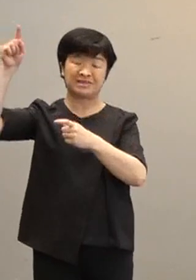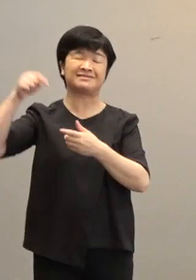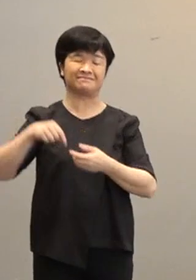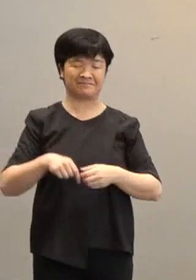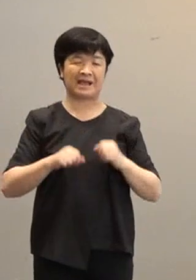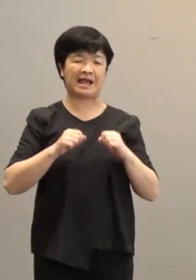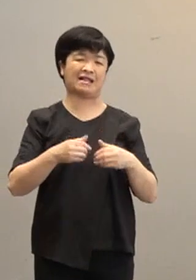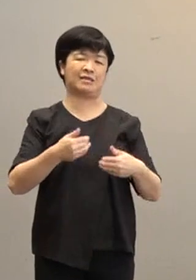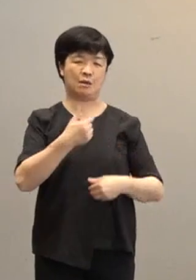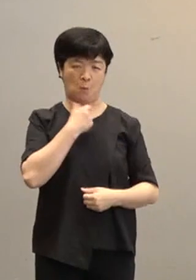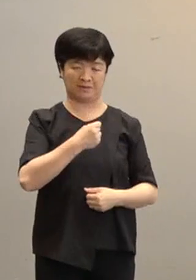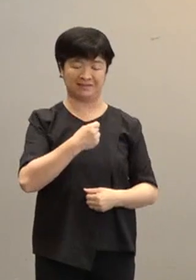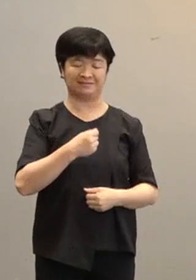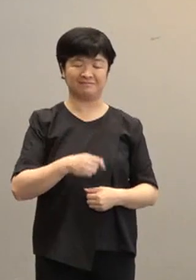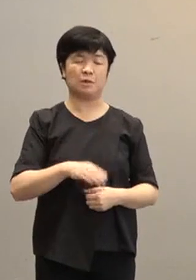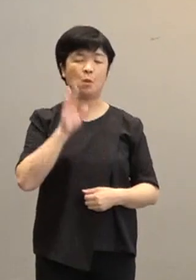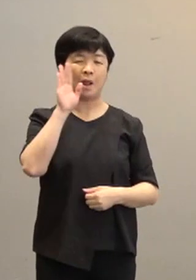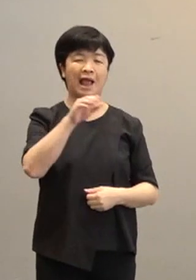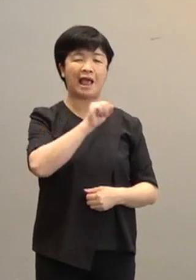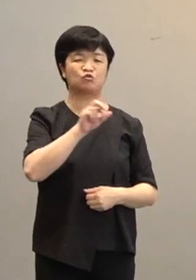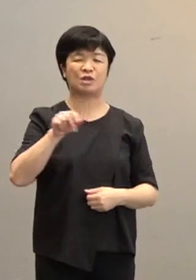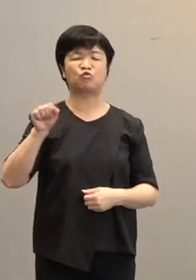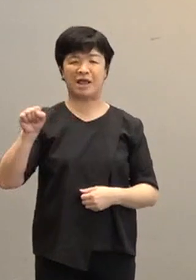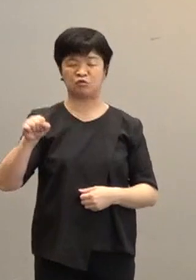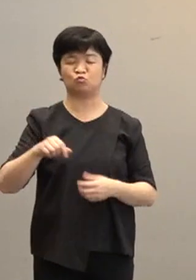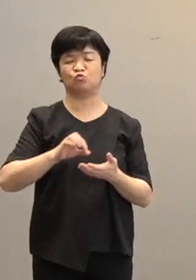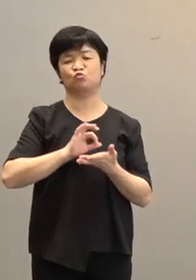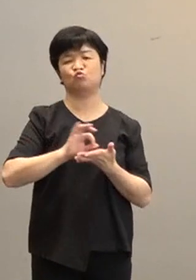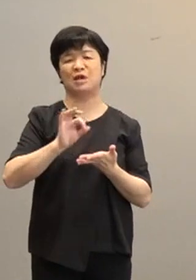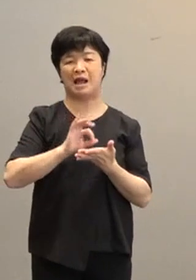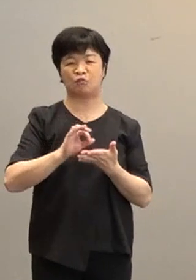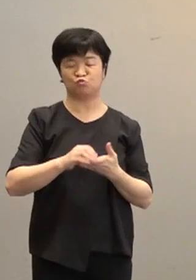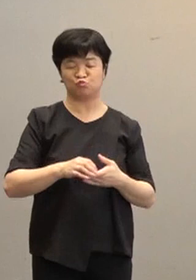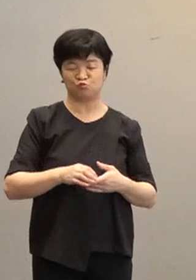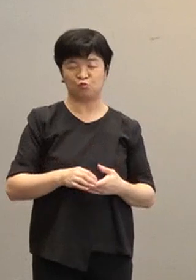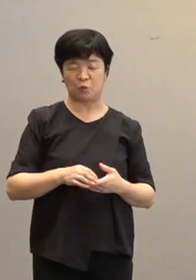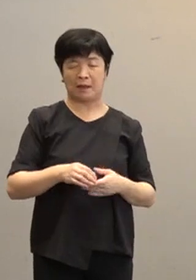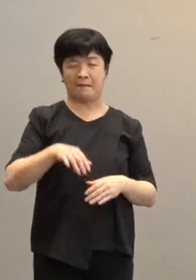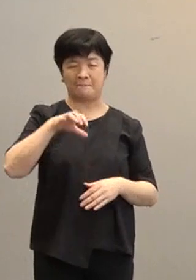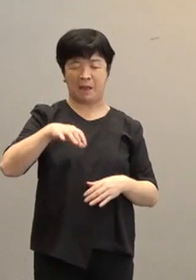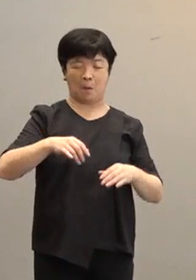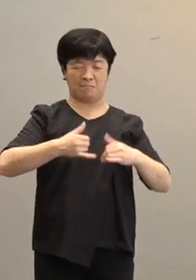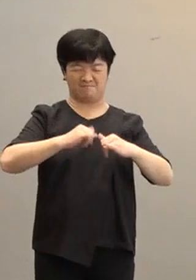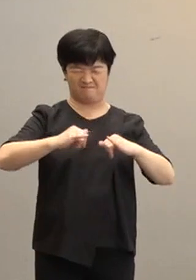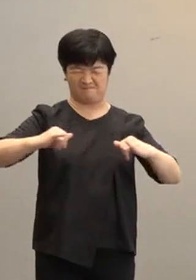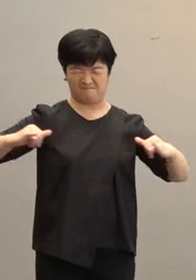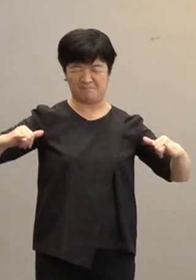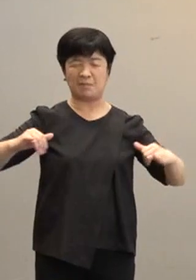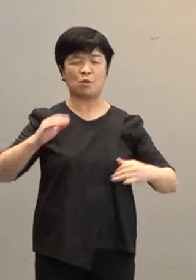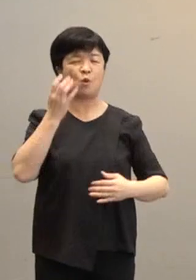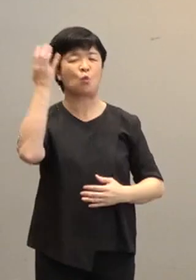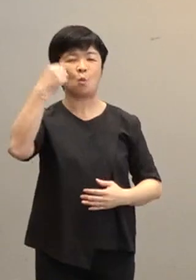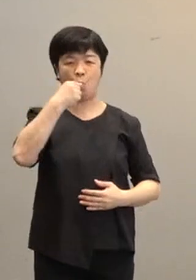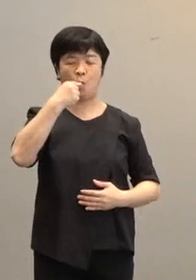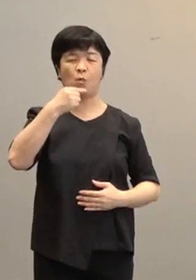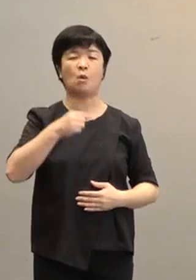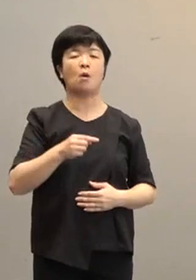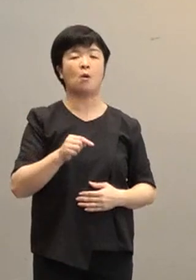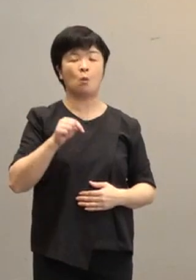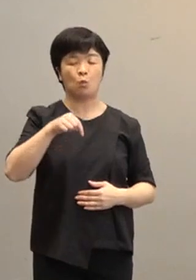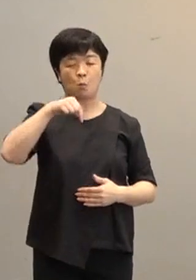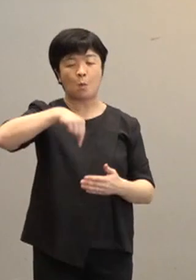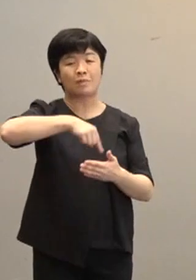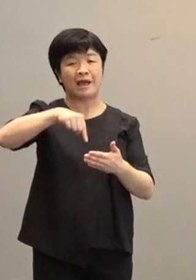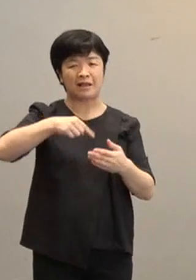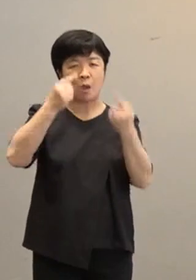SNS を中心とするネットでの言論空間というのは広がっていくことを考えていけばですね、まあ、どのようにその中におけるですね、